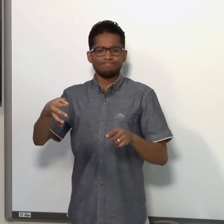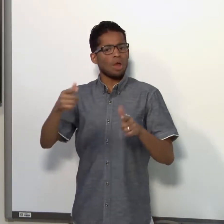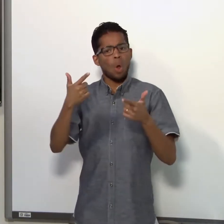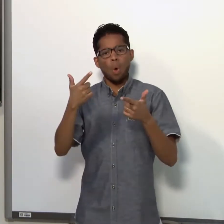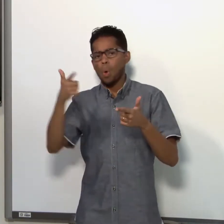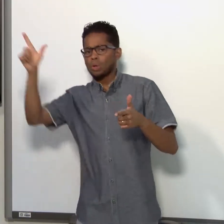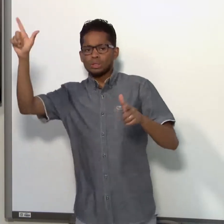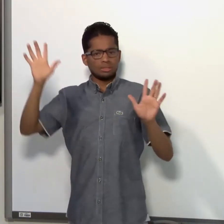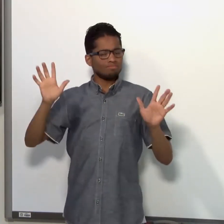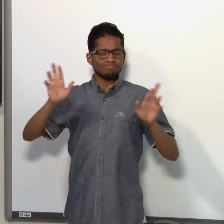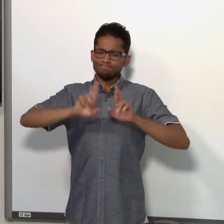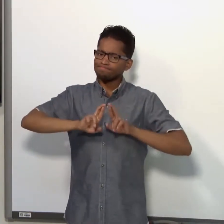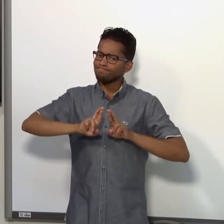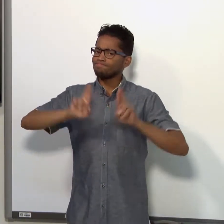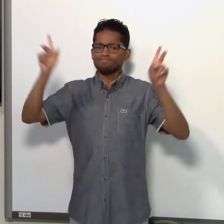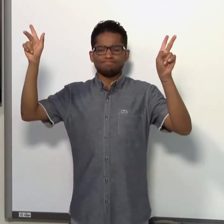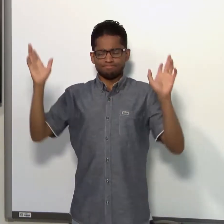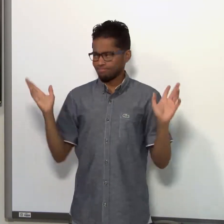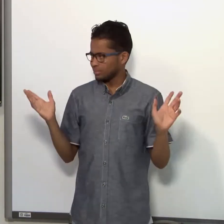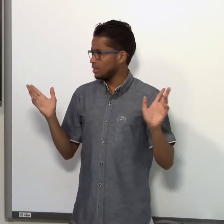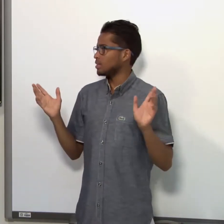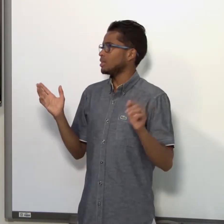Então, a teoria crítica tem outra visão.